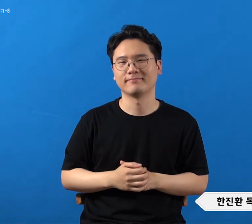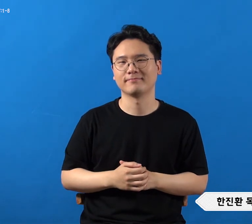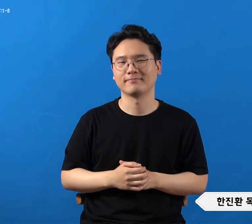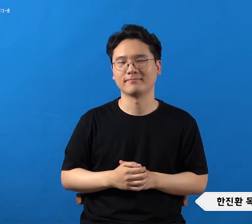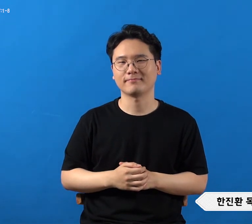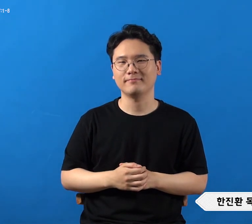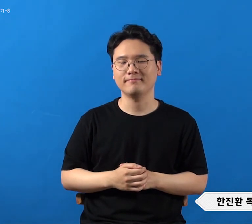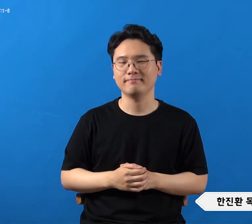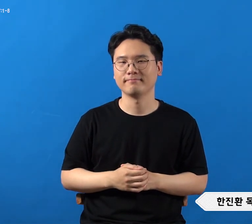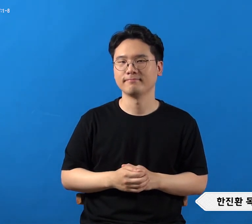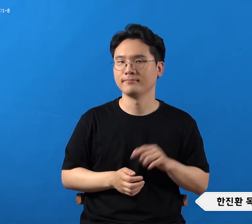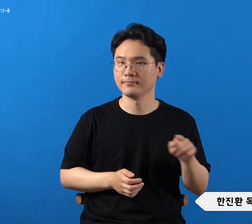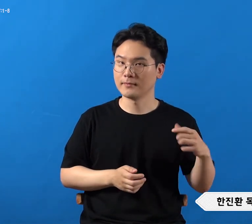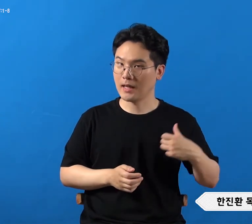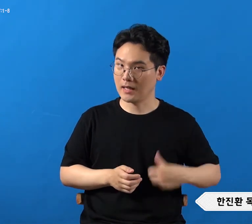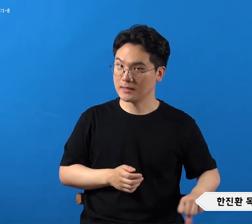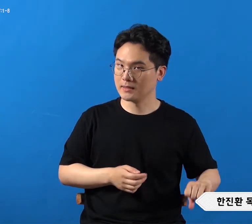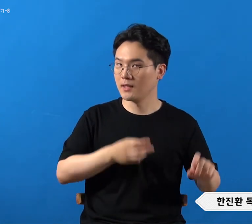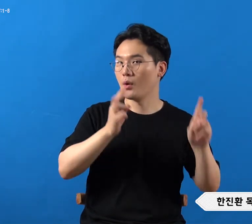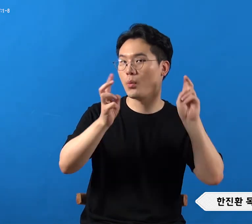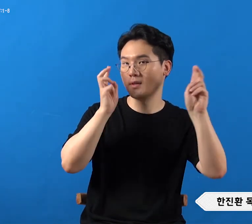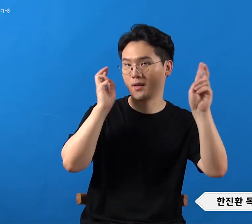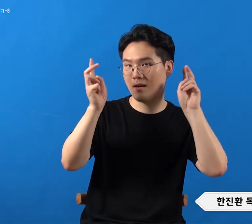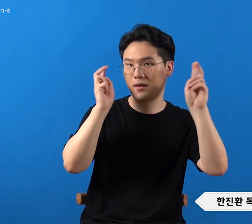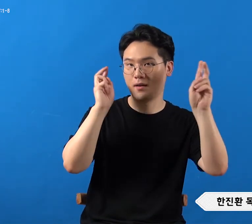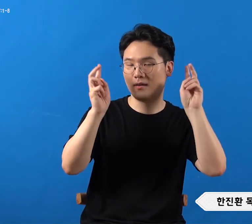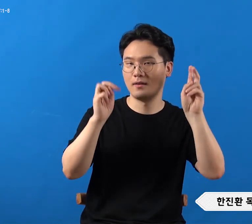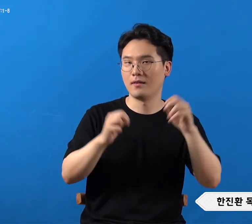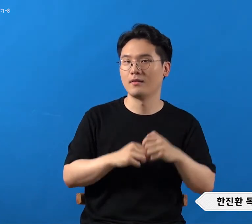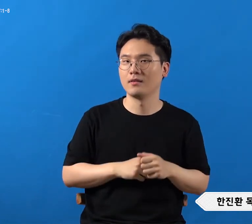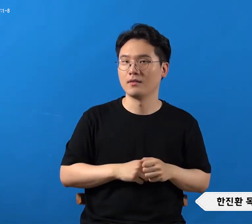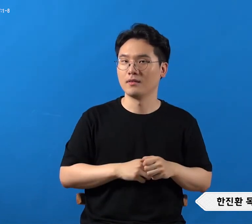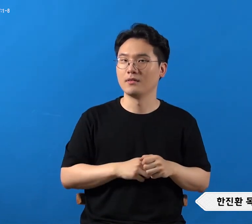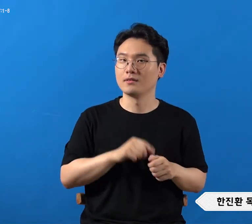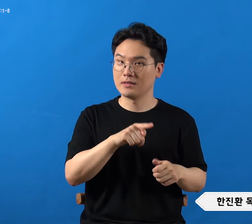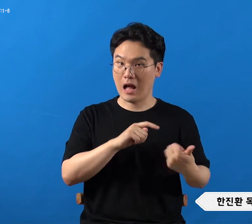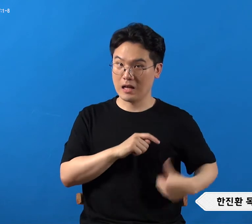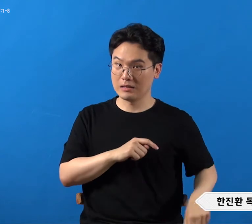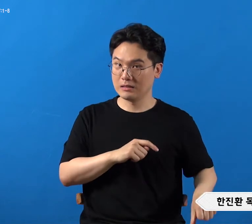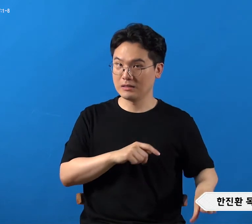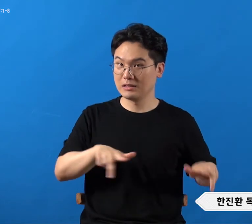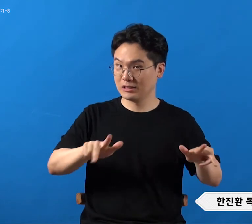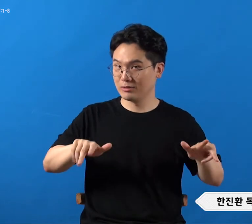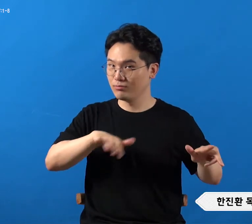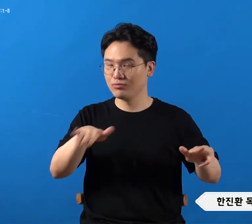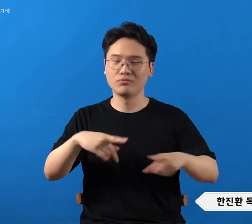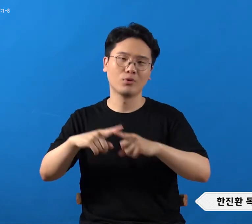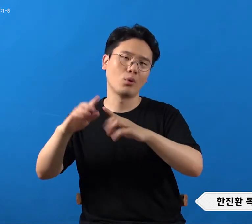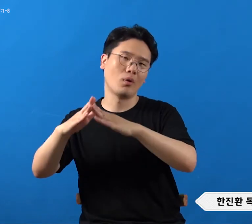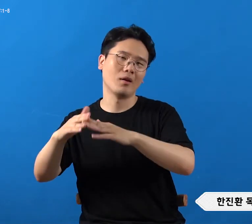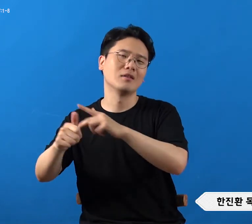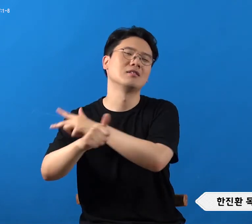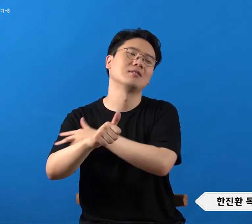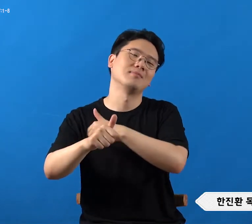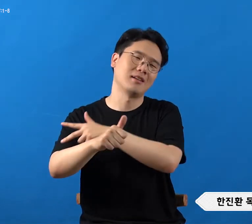그 아들, 회사가 그렇게 했는데 그 아들이라는 분은 지금 우리 교회 집사님으로 계십니다.